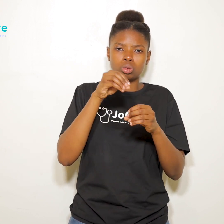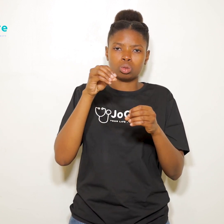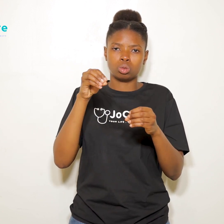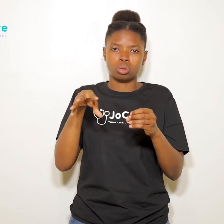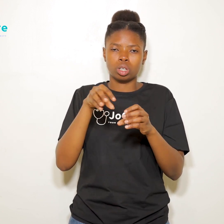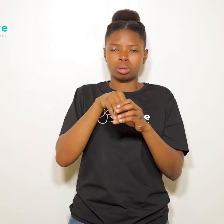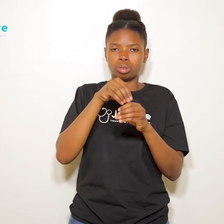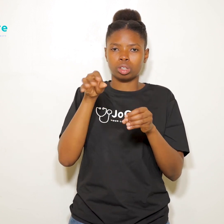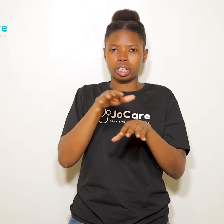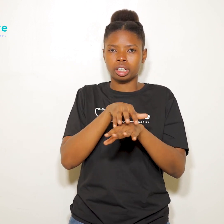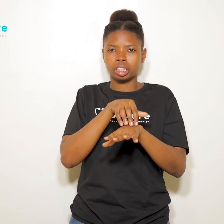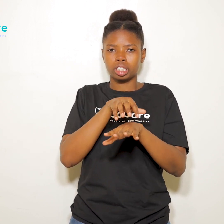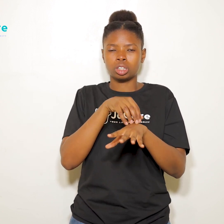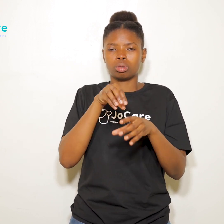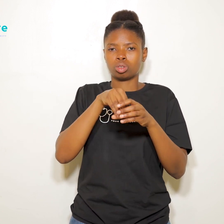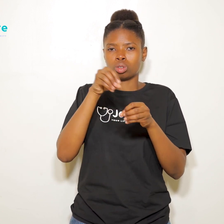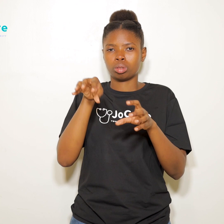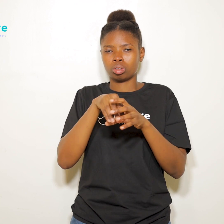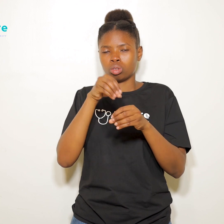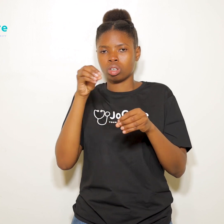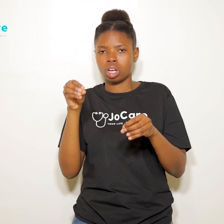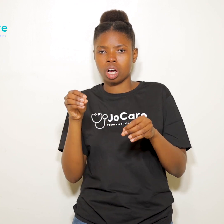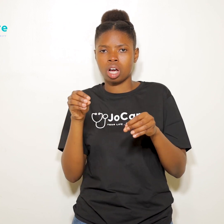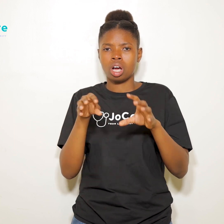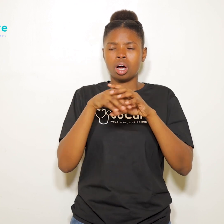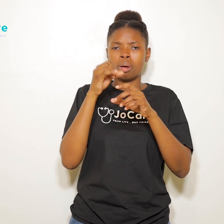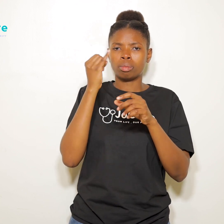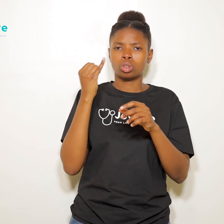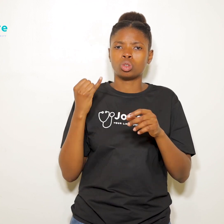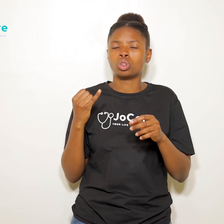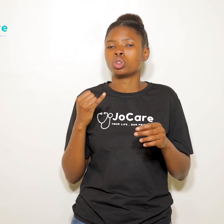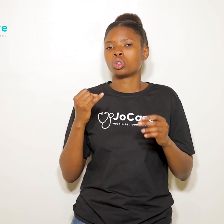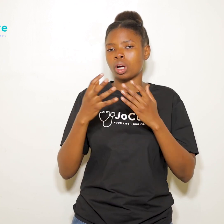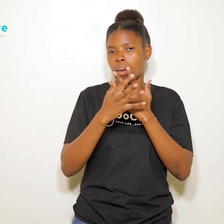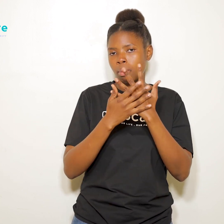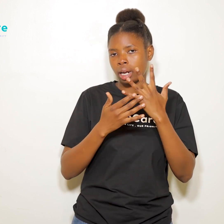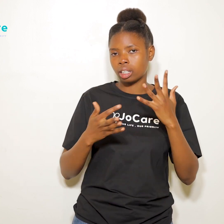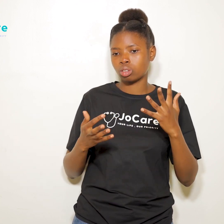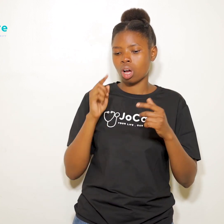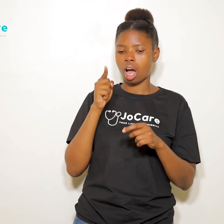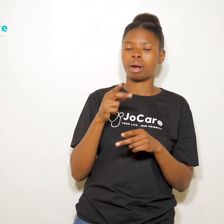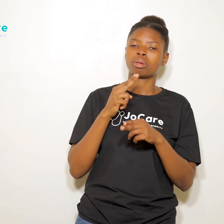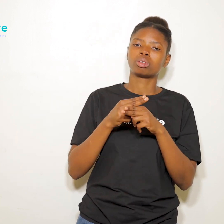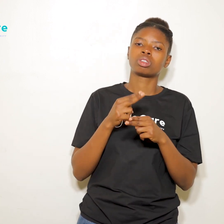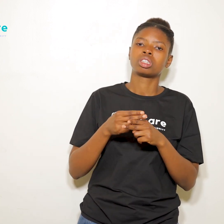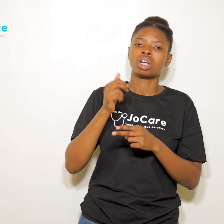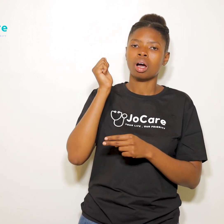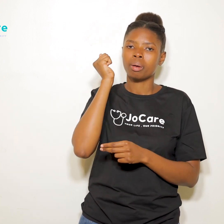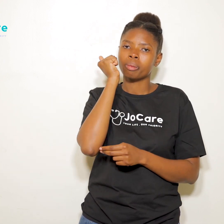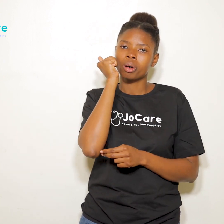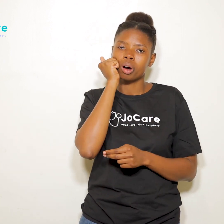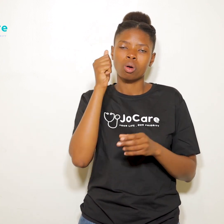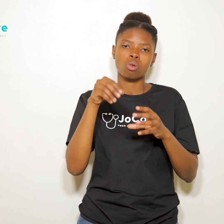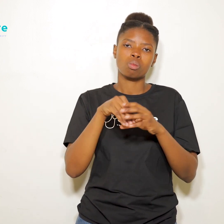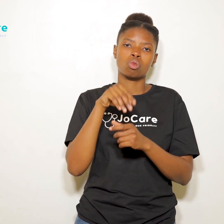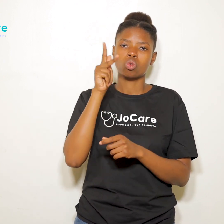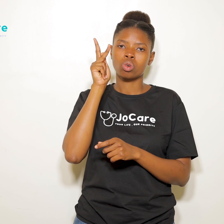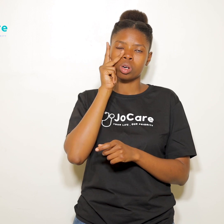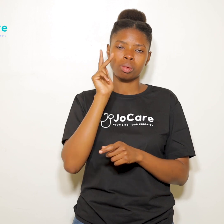gusohoka gake gake, ni ishusho y'amaraso uko tubibona. aribyo byitwa imihango mu rurimi rwacu rw'ikinyarwanda. nuko umuntu akajya